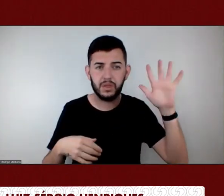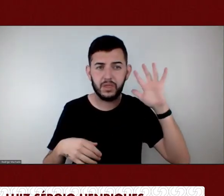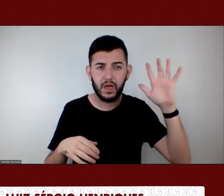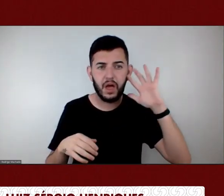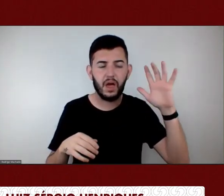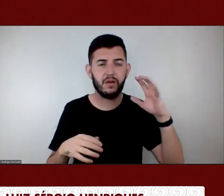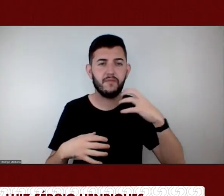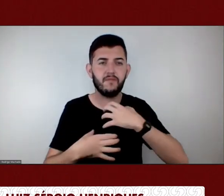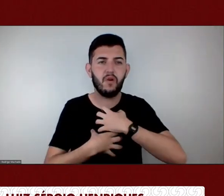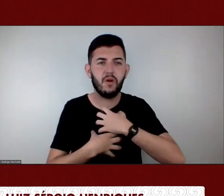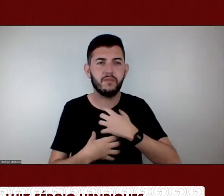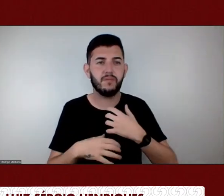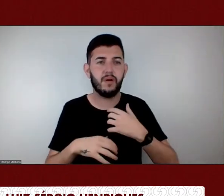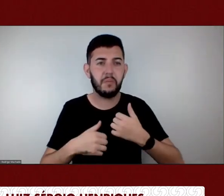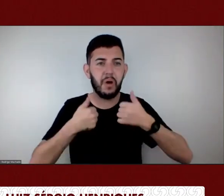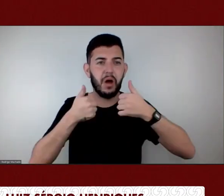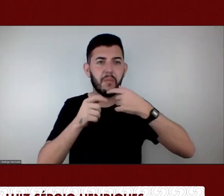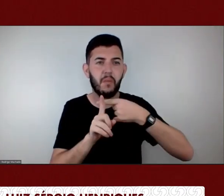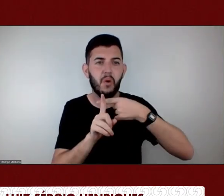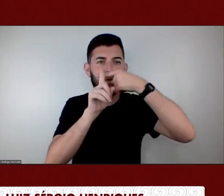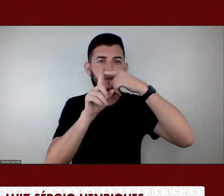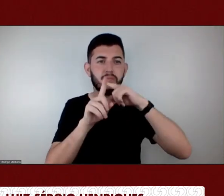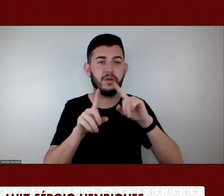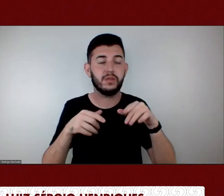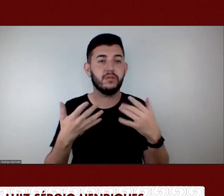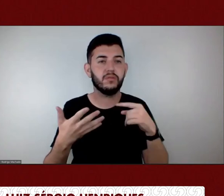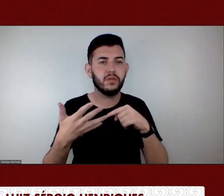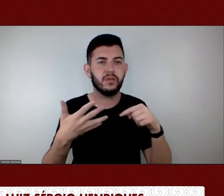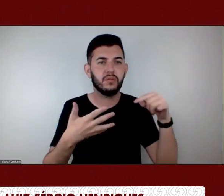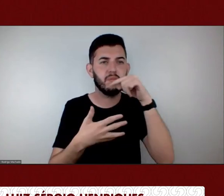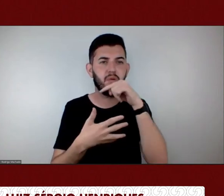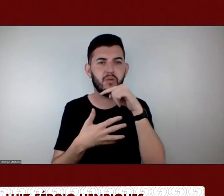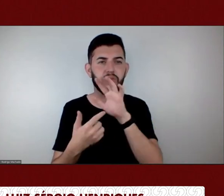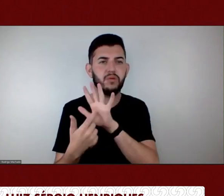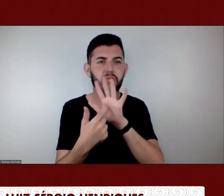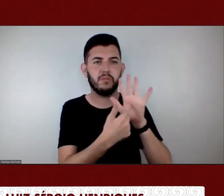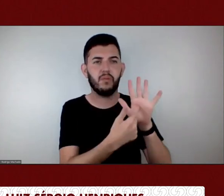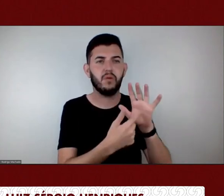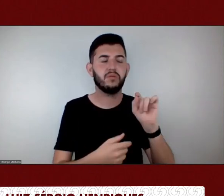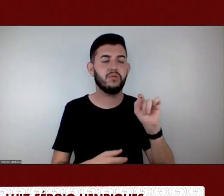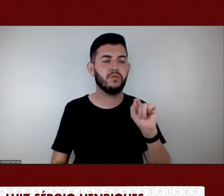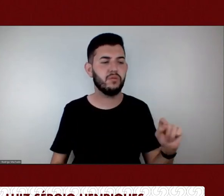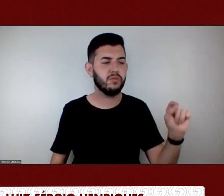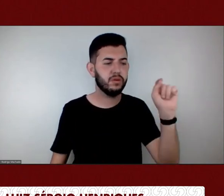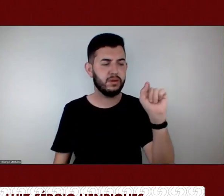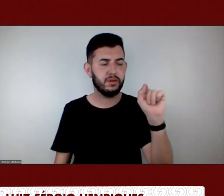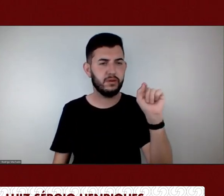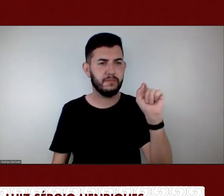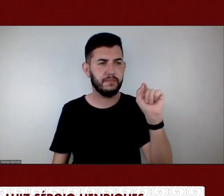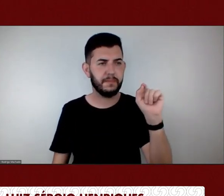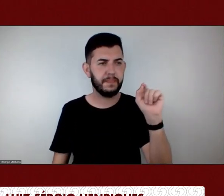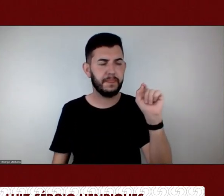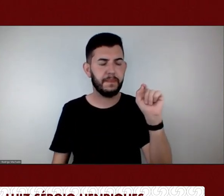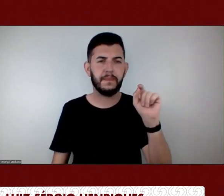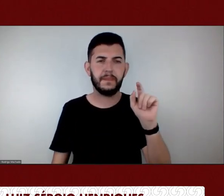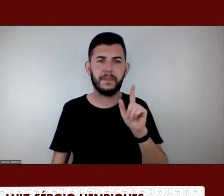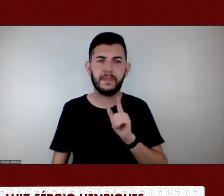ponto, contudo, um dos mencionados paradoxos salta aos olhos com extraordinária